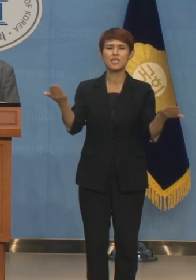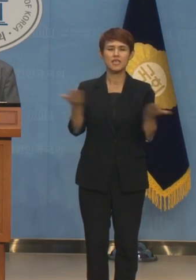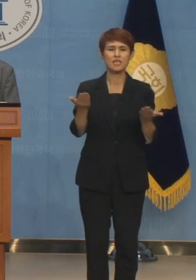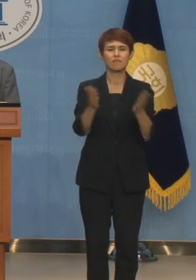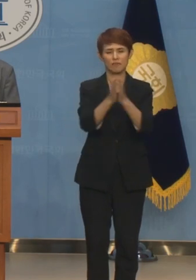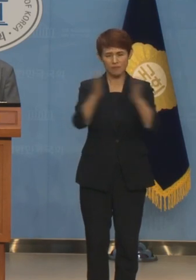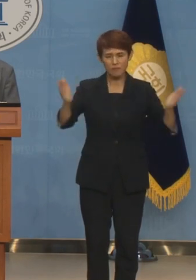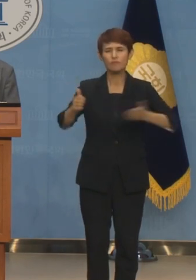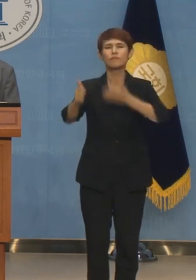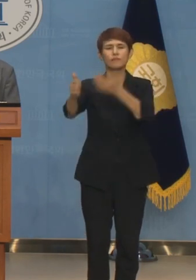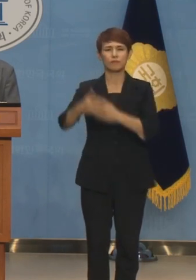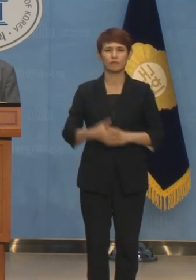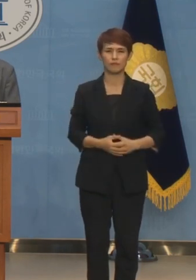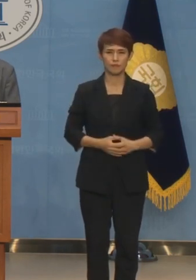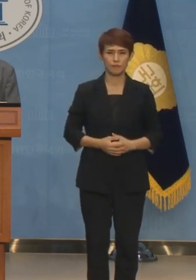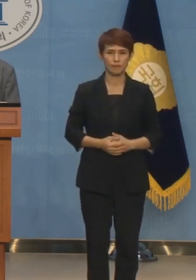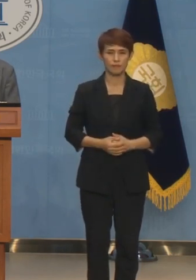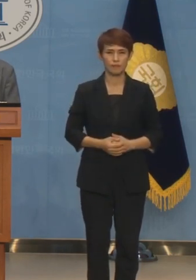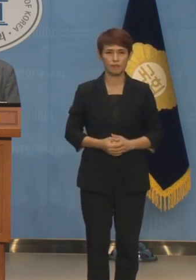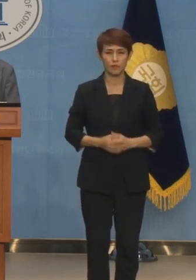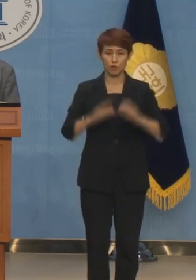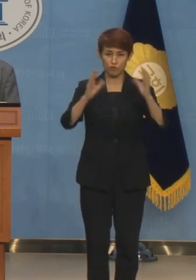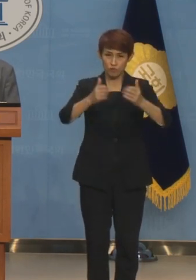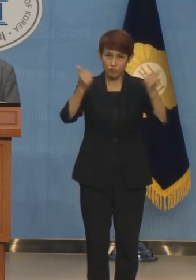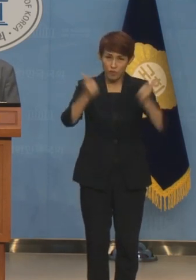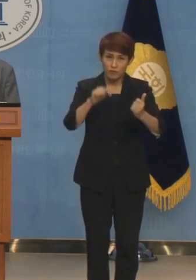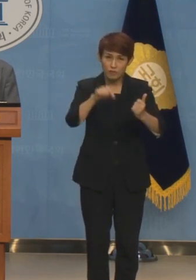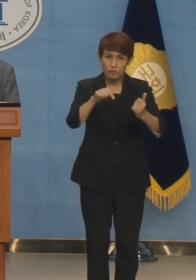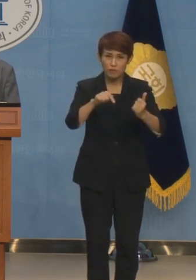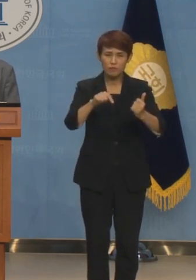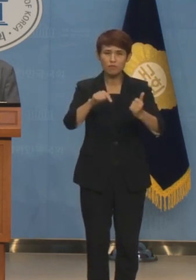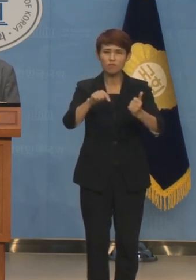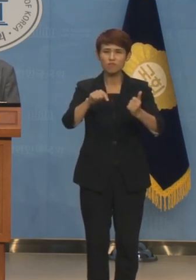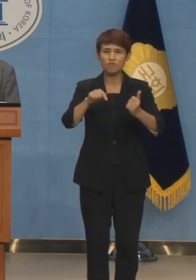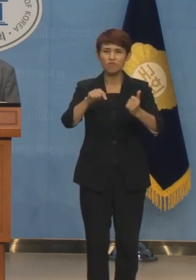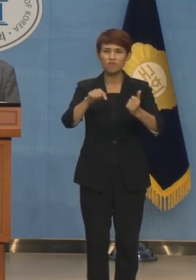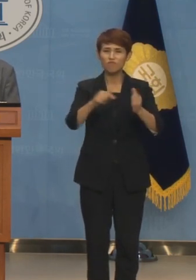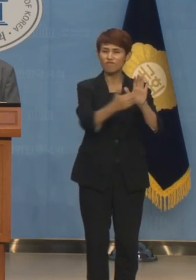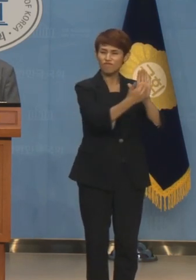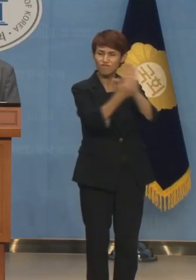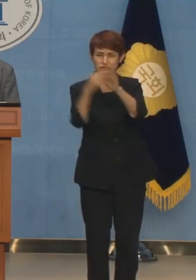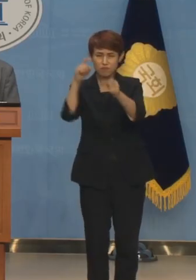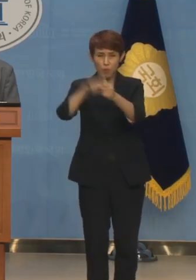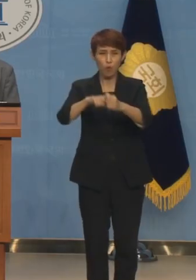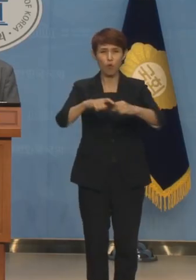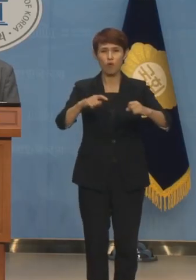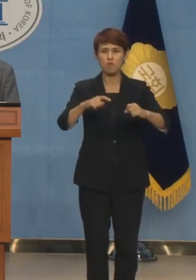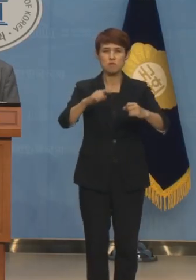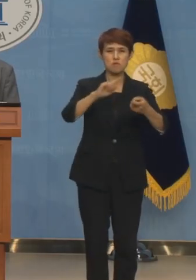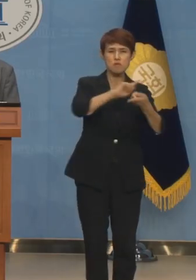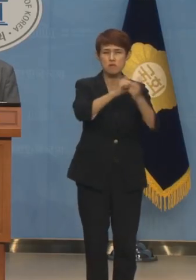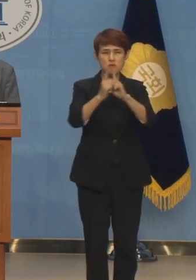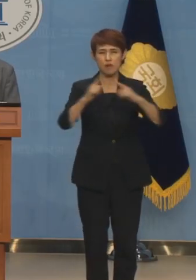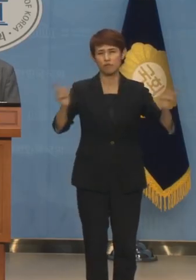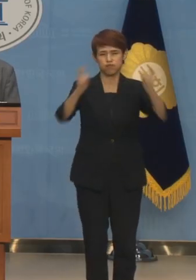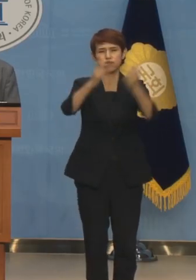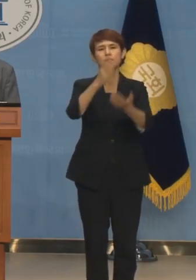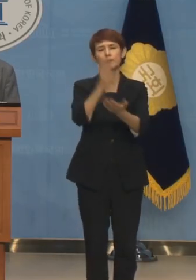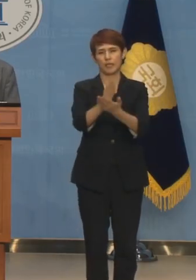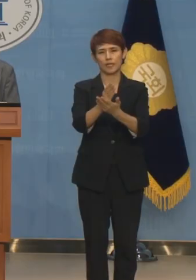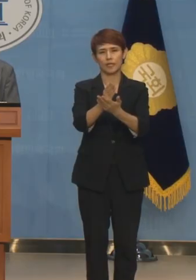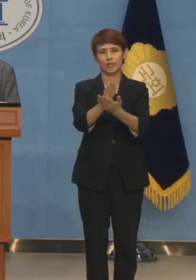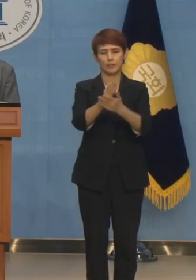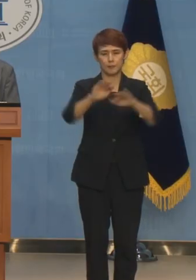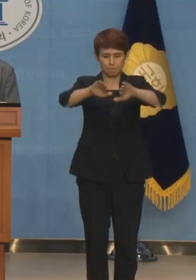만들어야 합니다. 국회는 방탄을 위한 정쟁을 즉각 멈추고